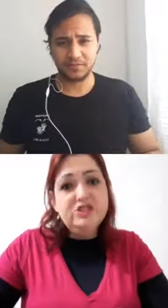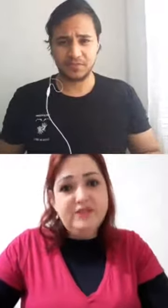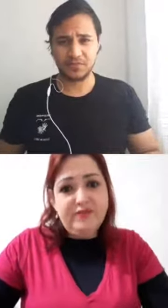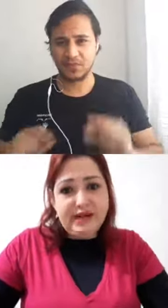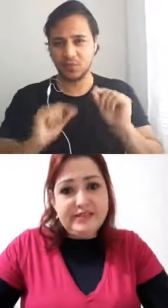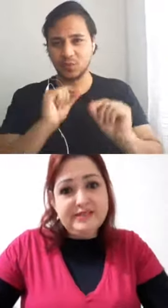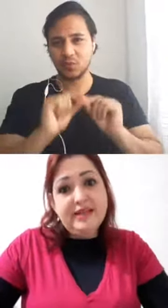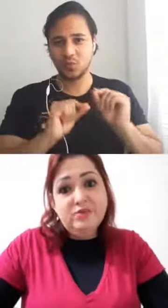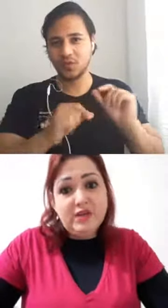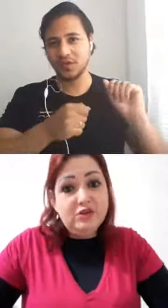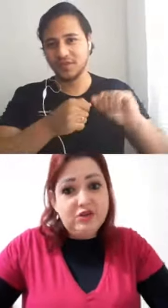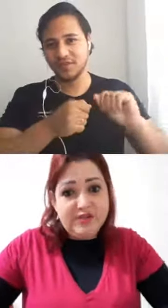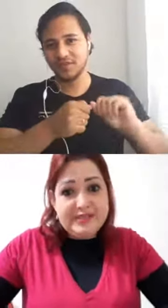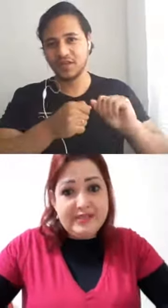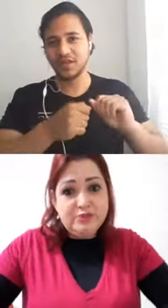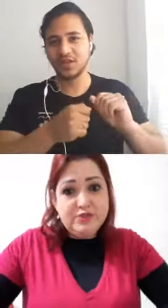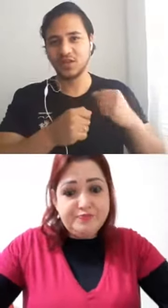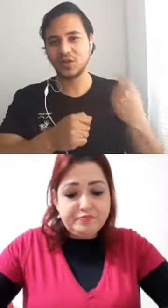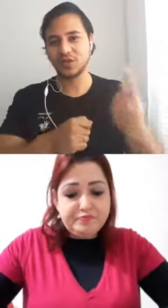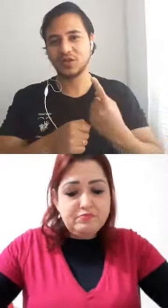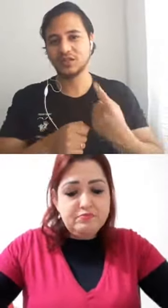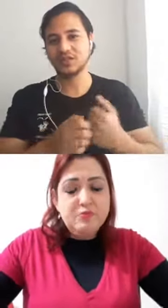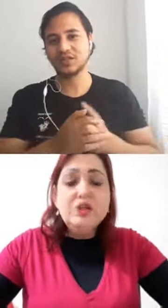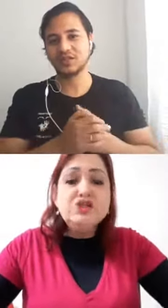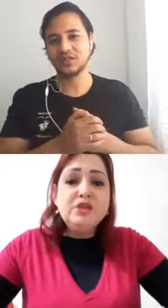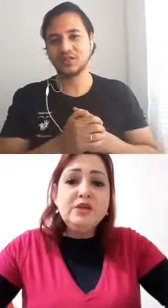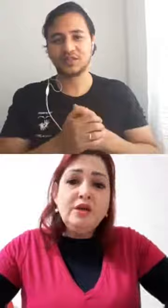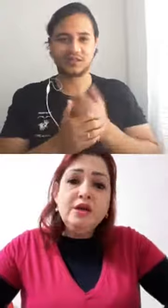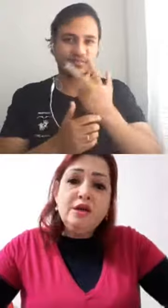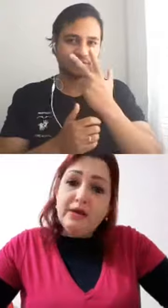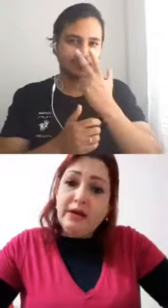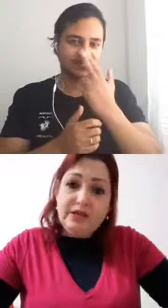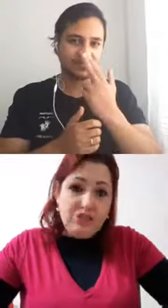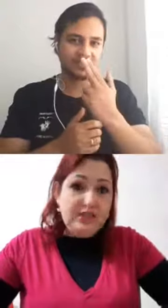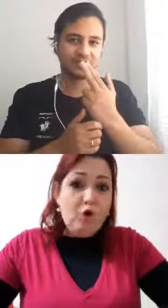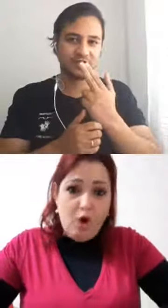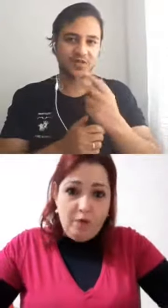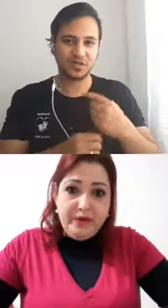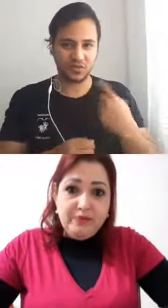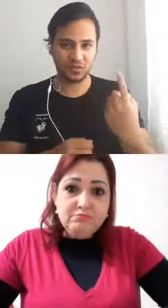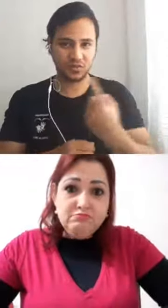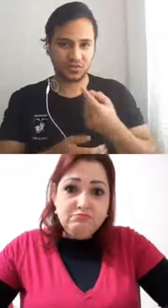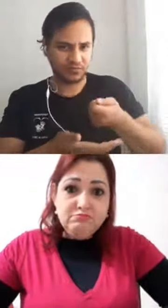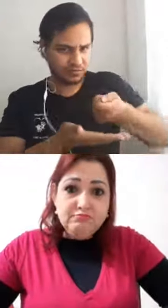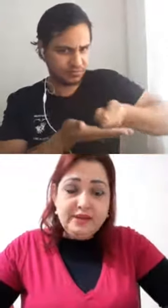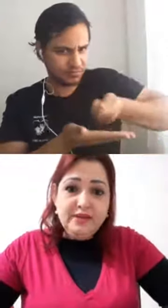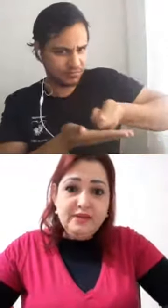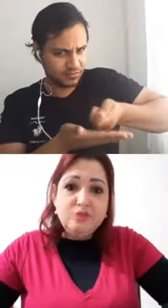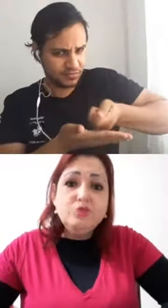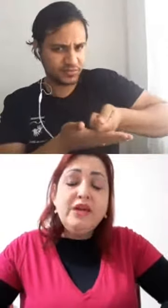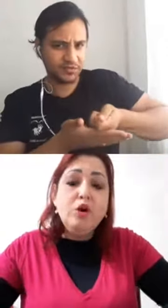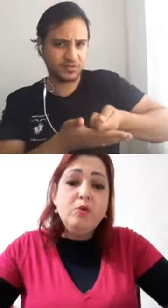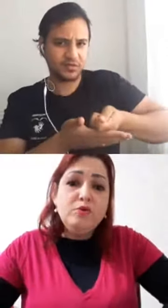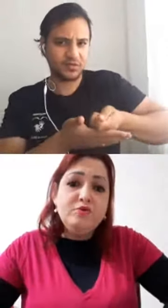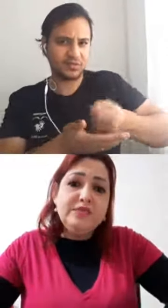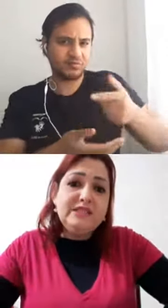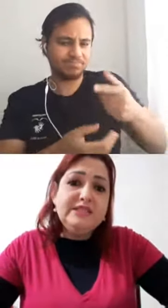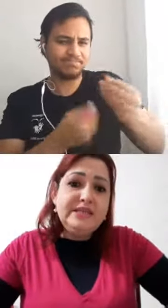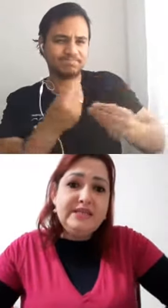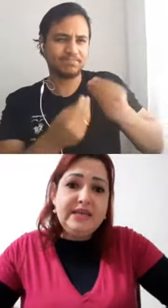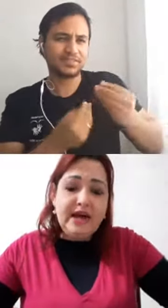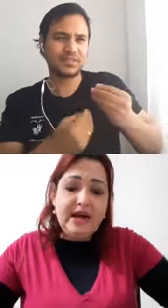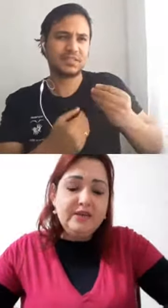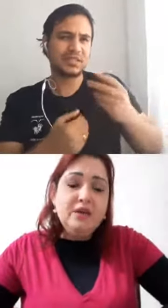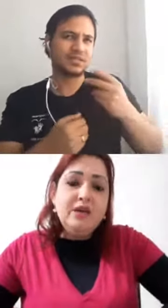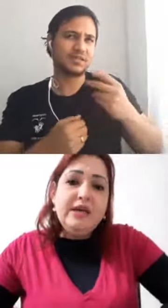o que que a gente faz, né? O que que nós fazemos? Eu acho que a gente cobra, né? Não tem como você dizer